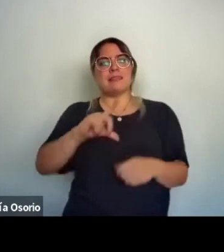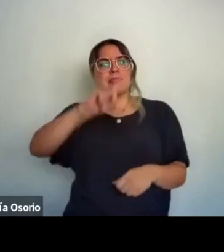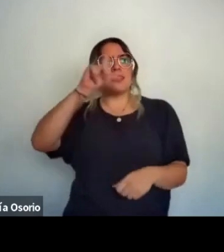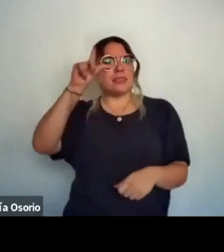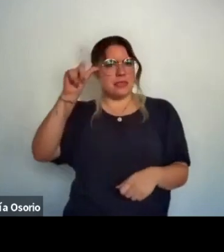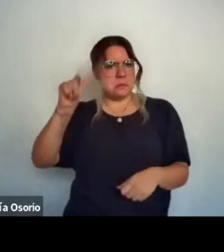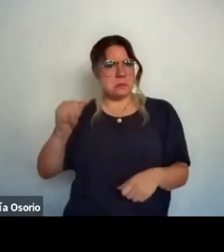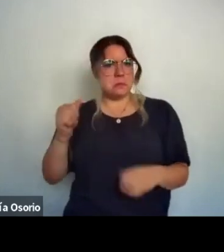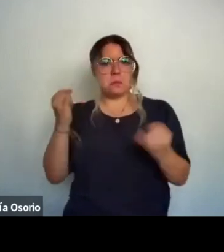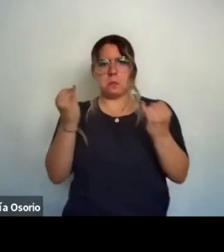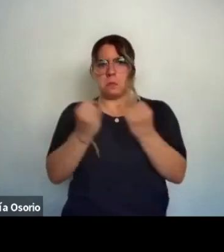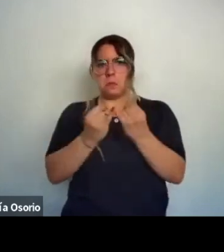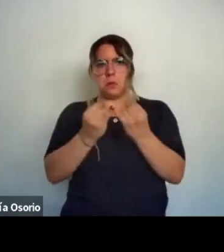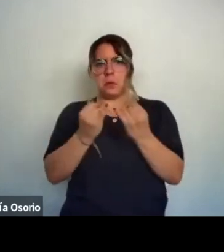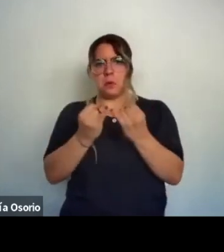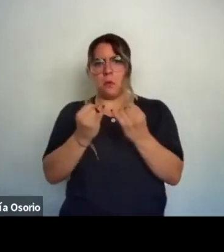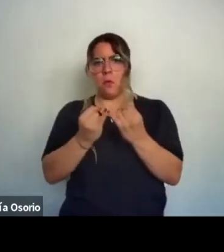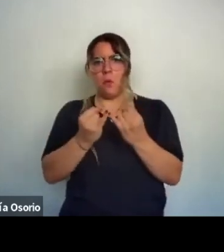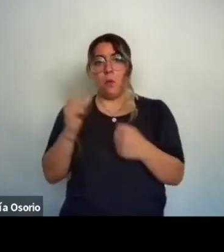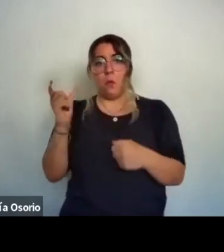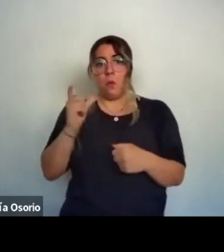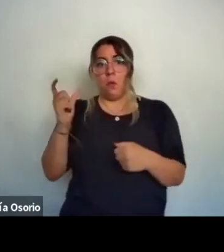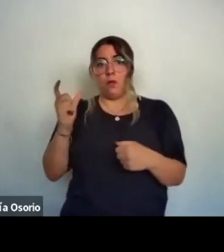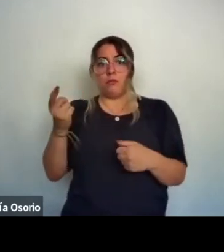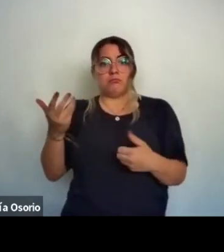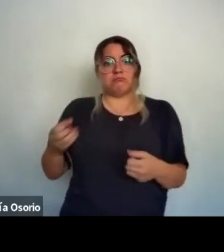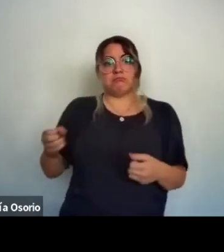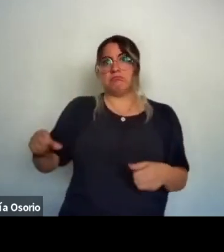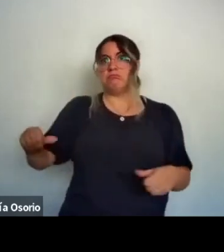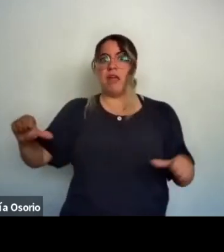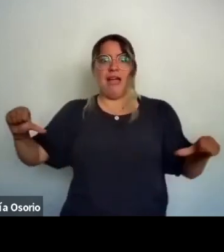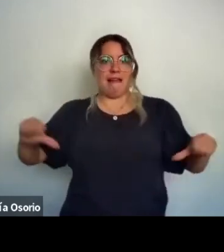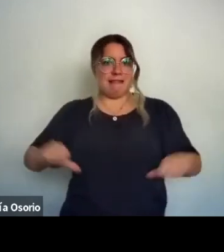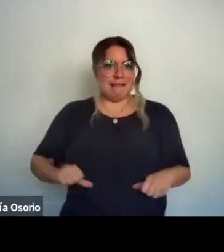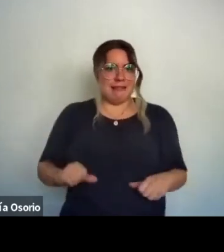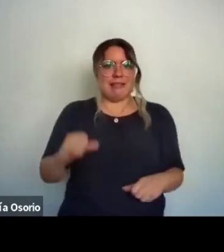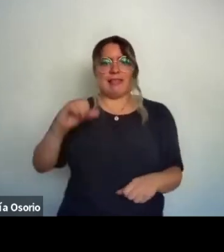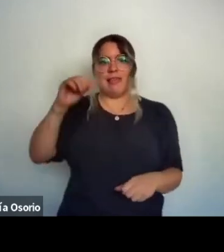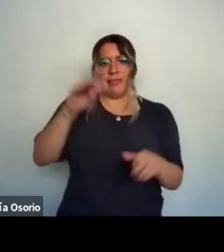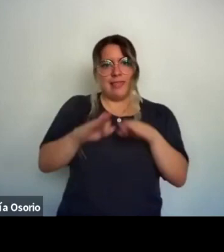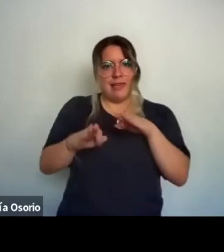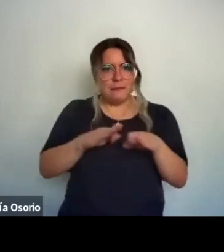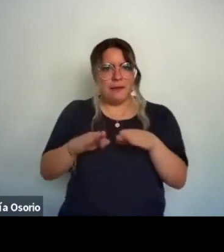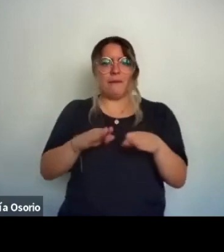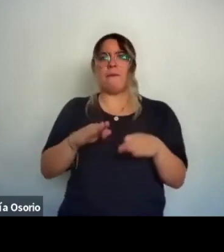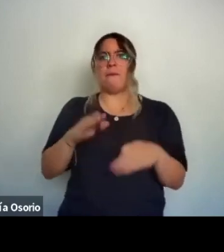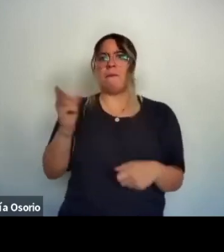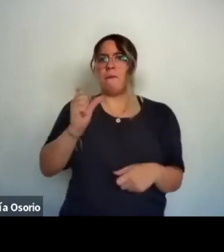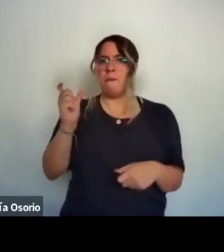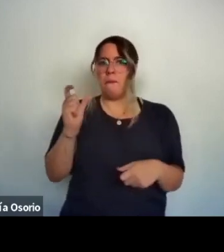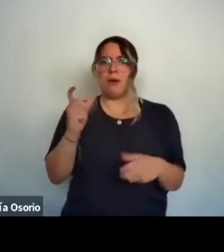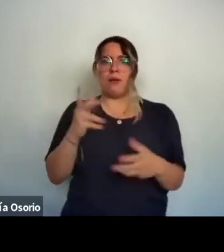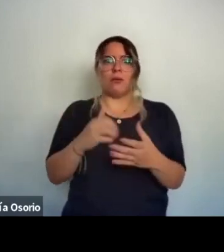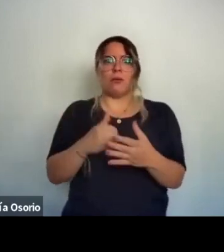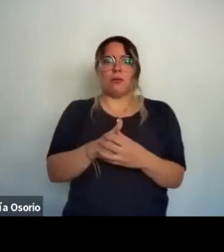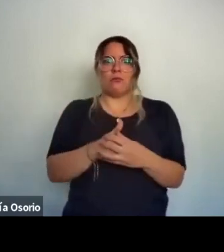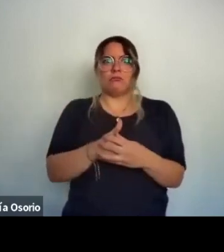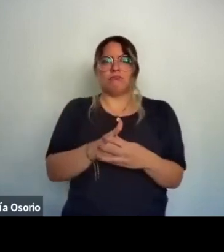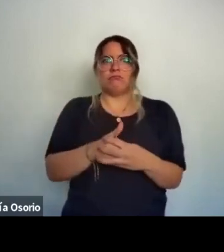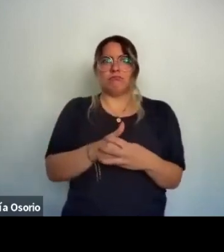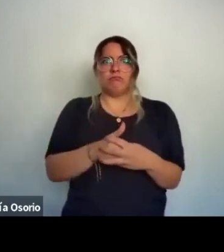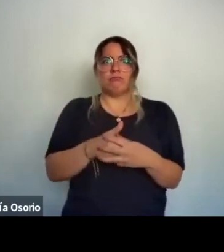también a los accidentes de trabajo, principalmente a los que tienen lugar